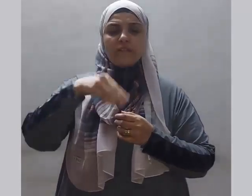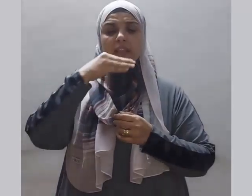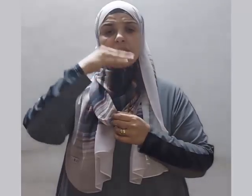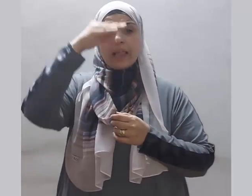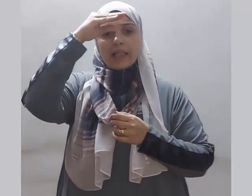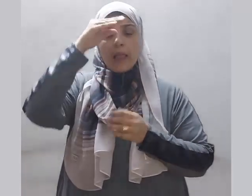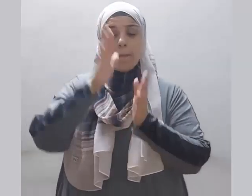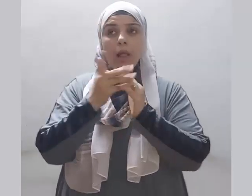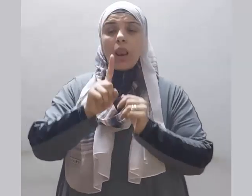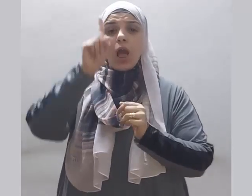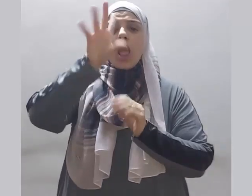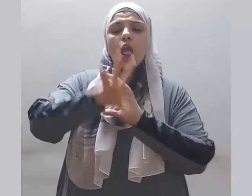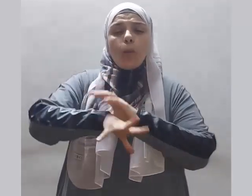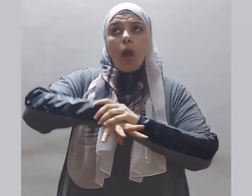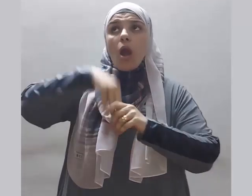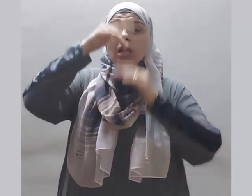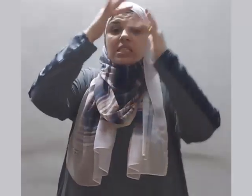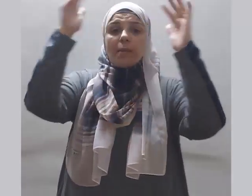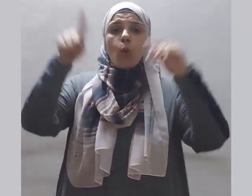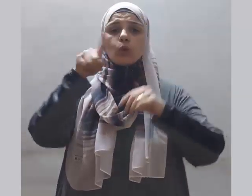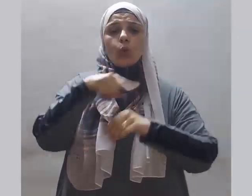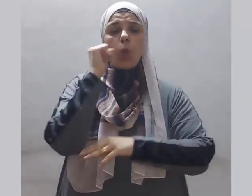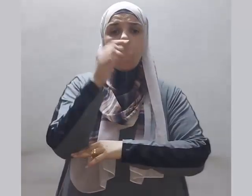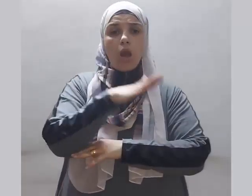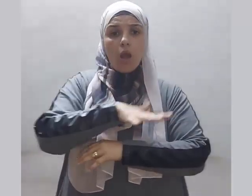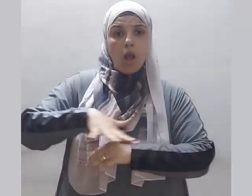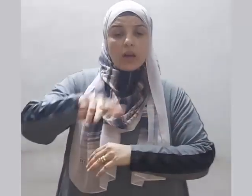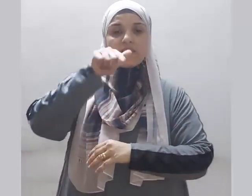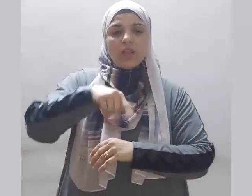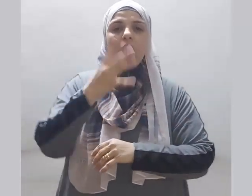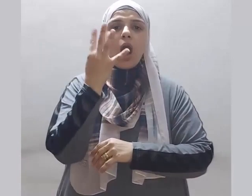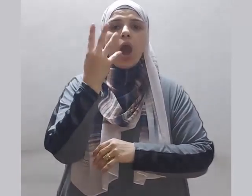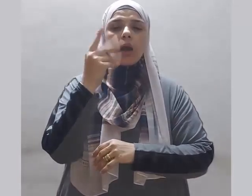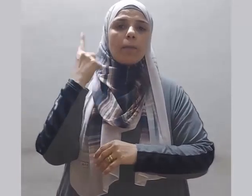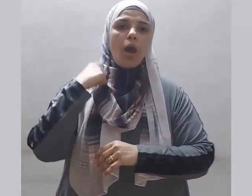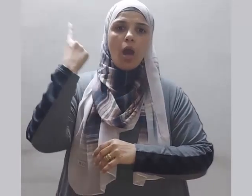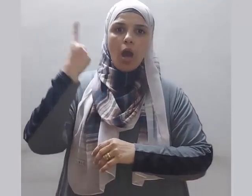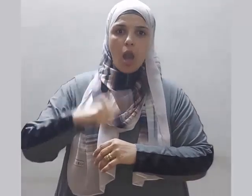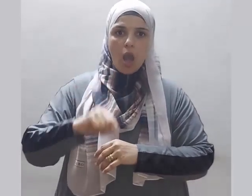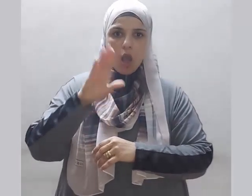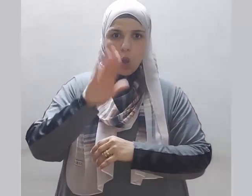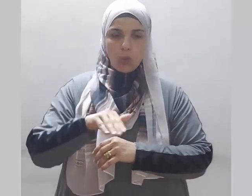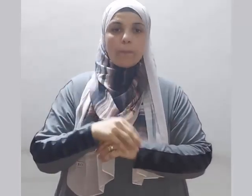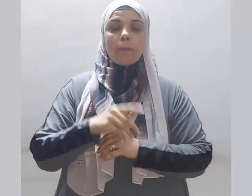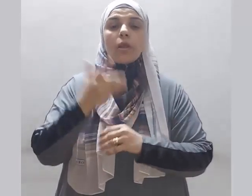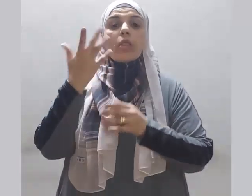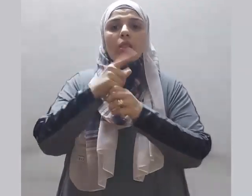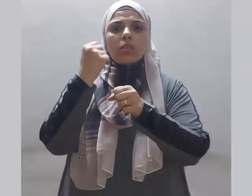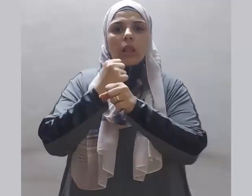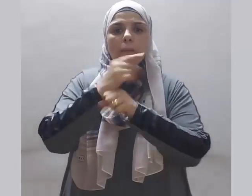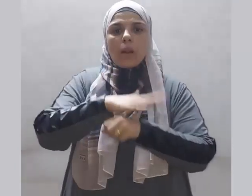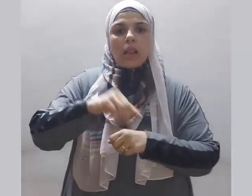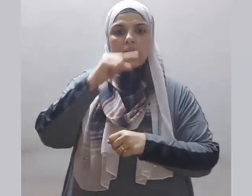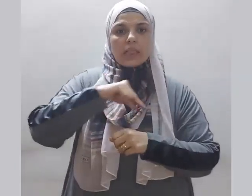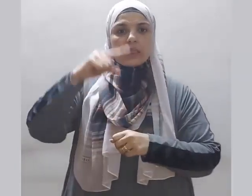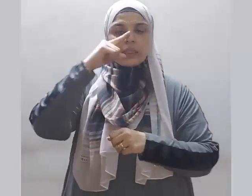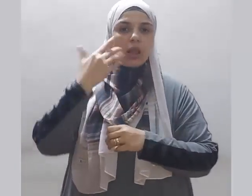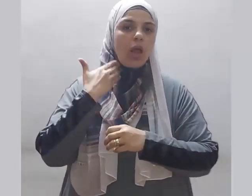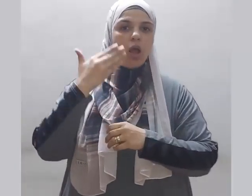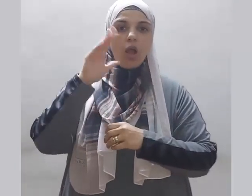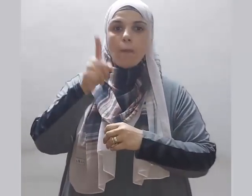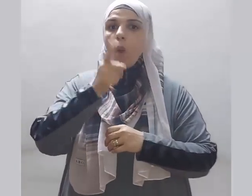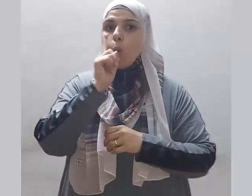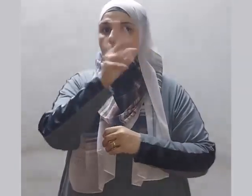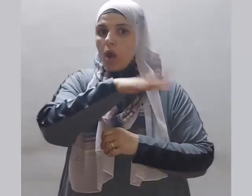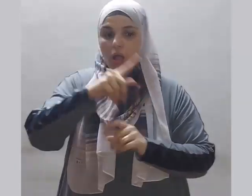الله يوم خلق السماوات والارض منها اربعه حرم ذلك الدين القيم فلا